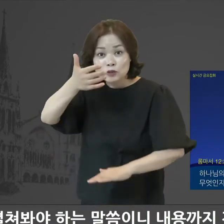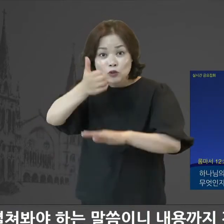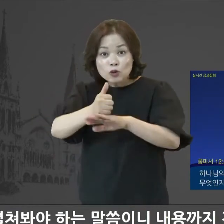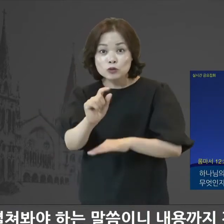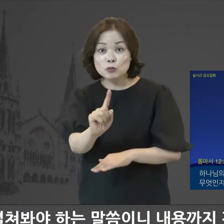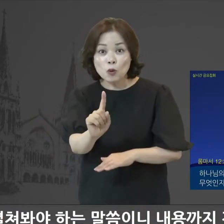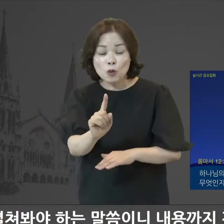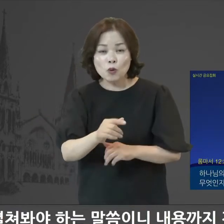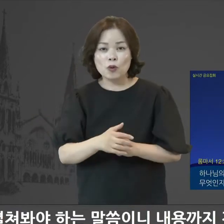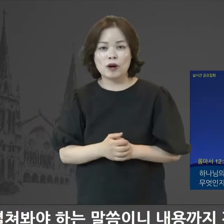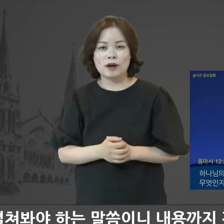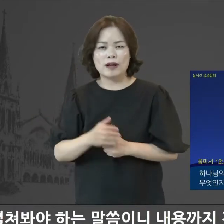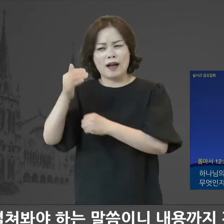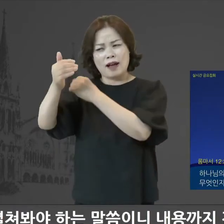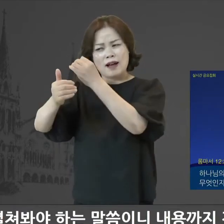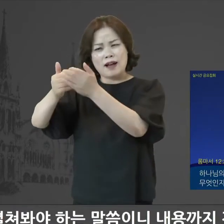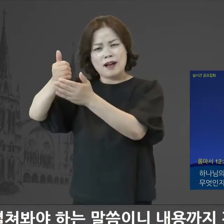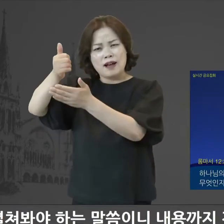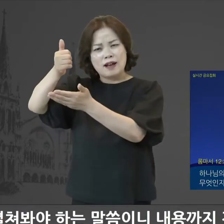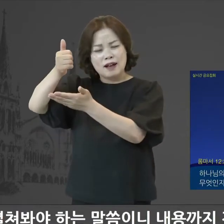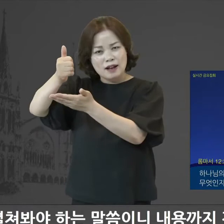하는 게 뭐냐면